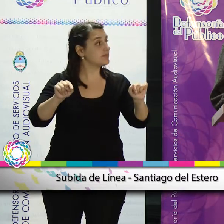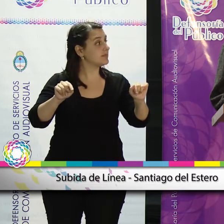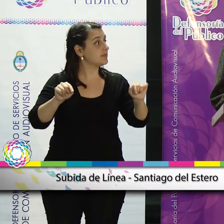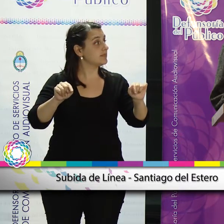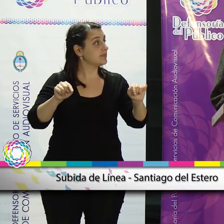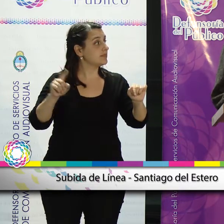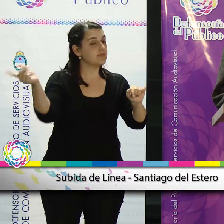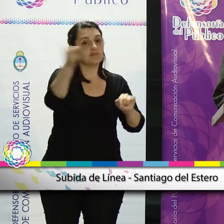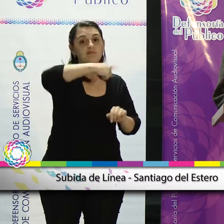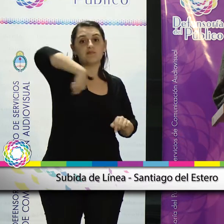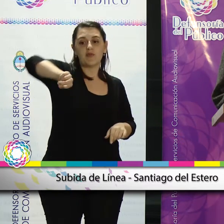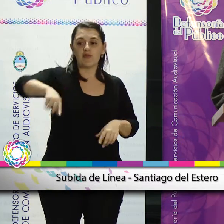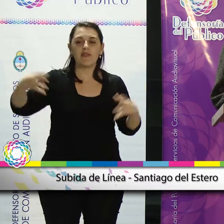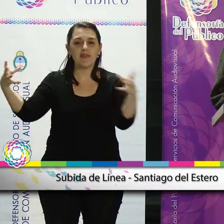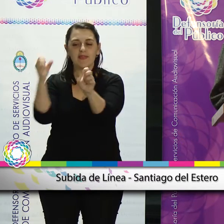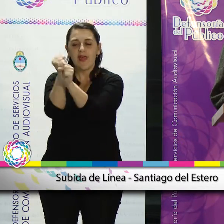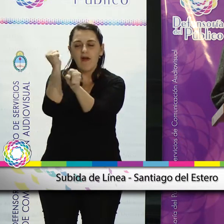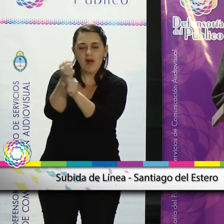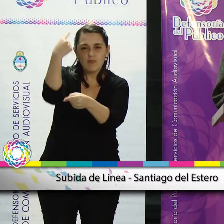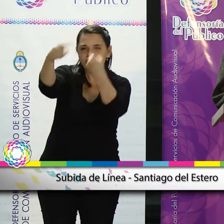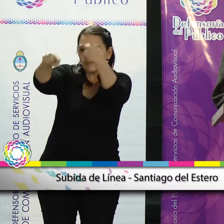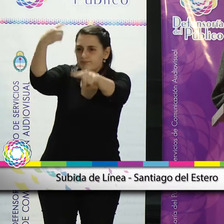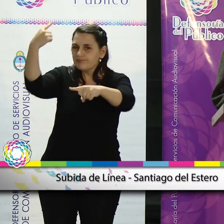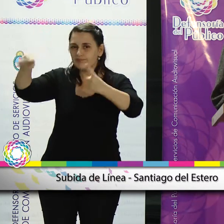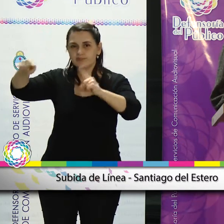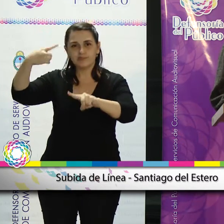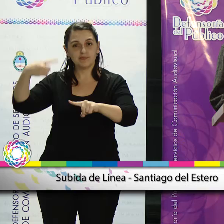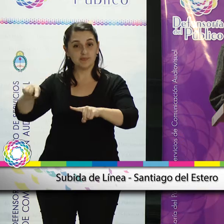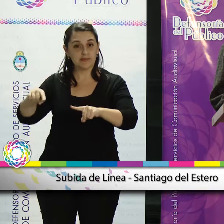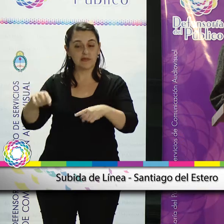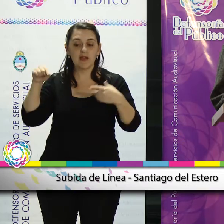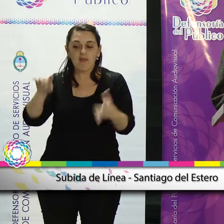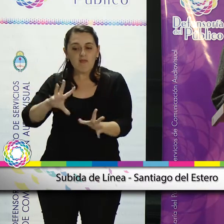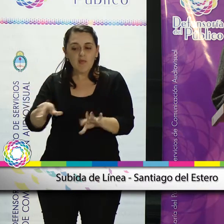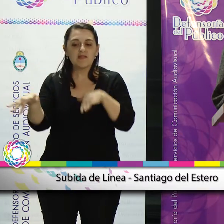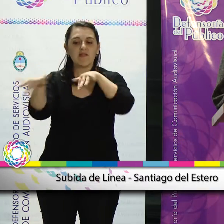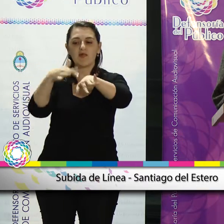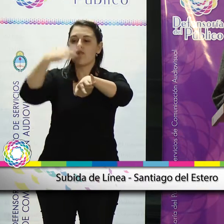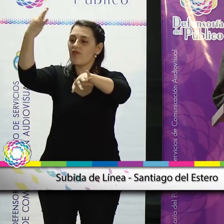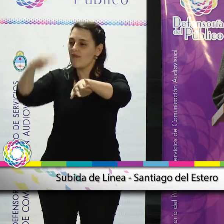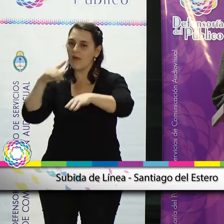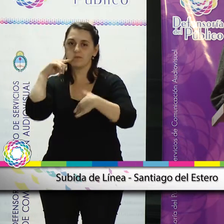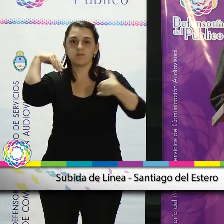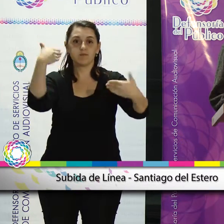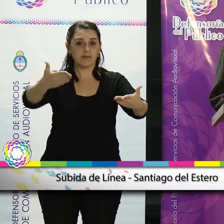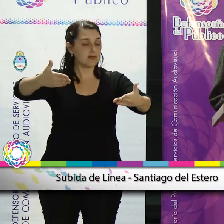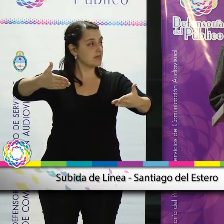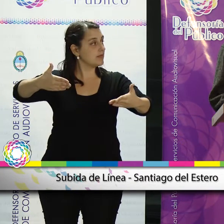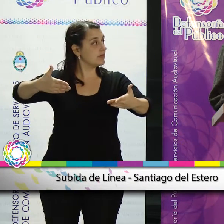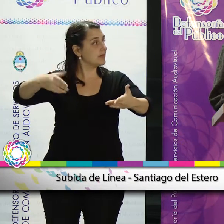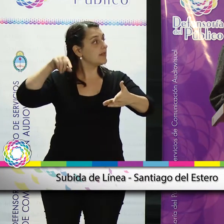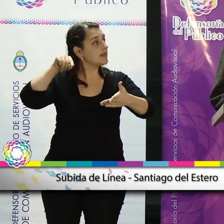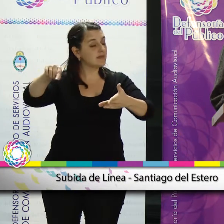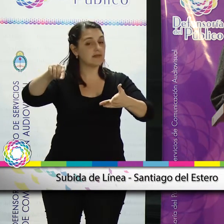hecho un abordaje multidisciplinarios con una mirada crítica que ayude a construir una realidad digna que esta construcción está siendo